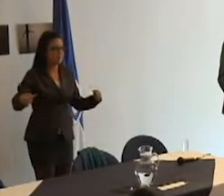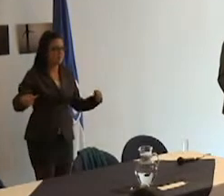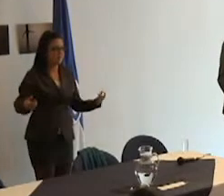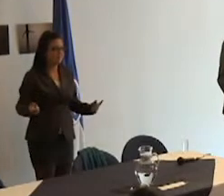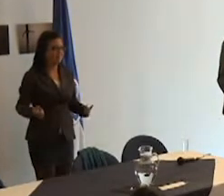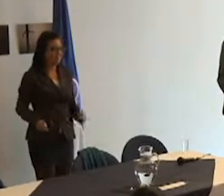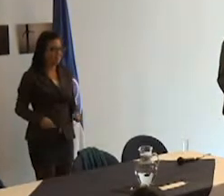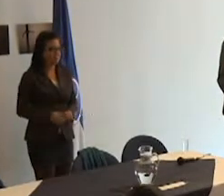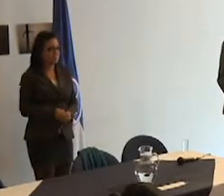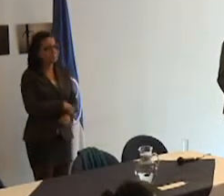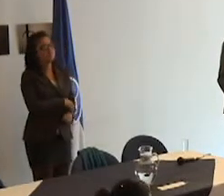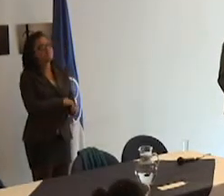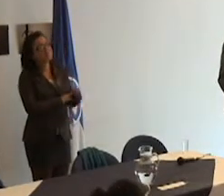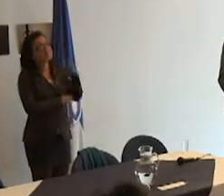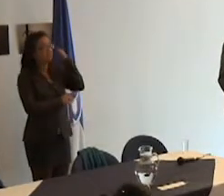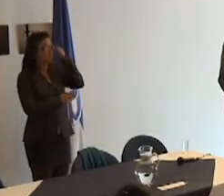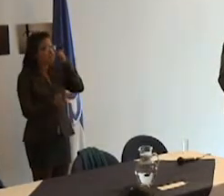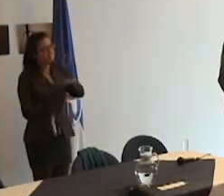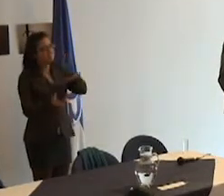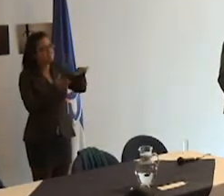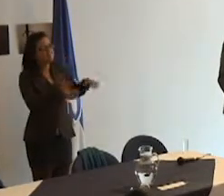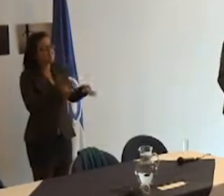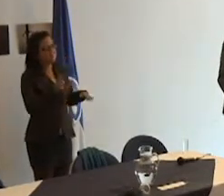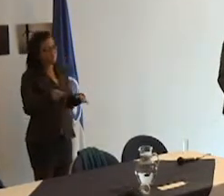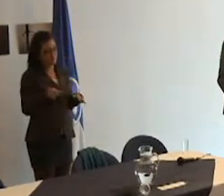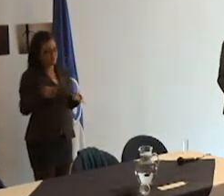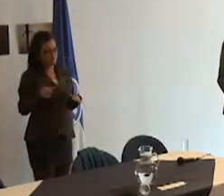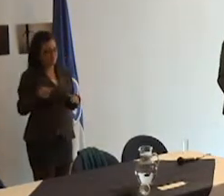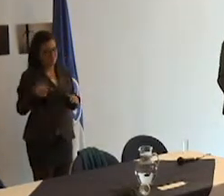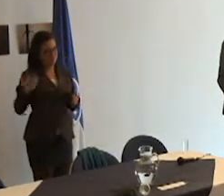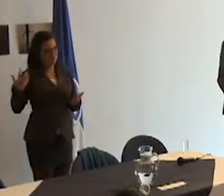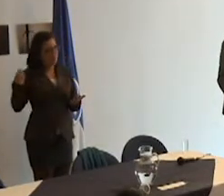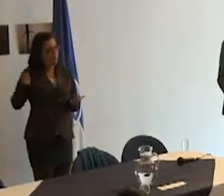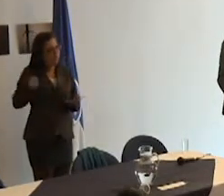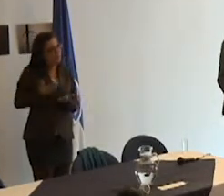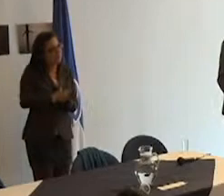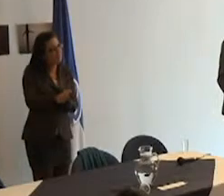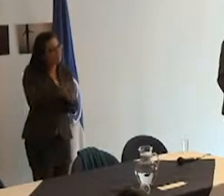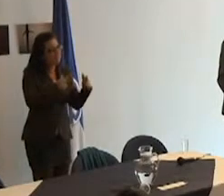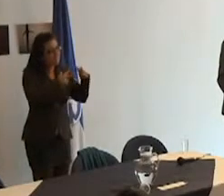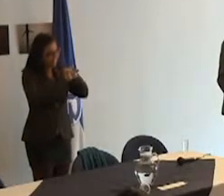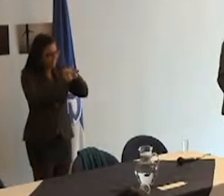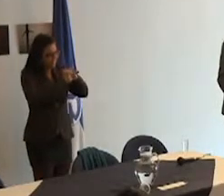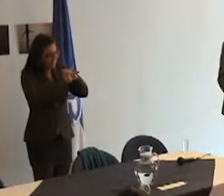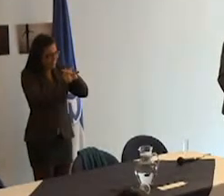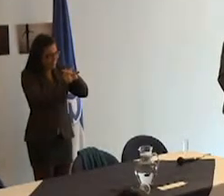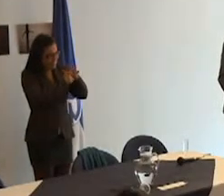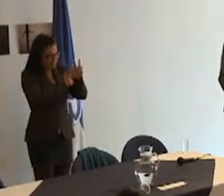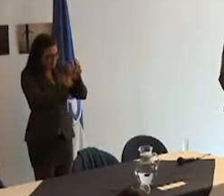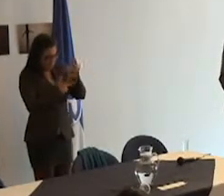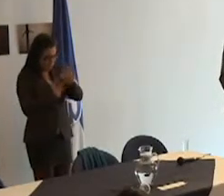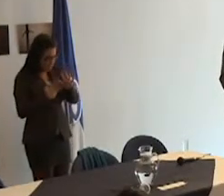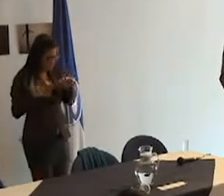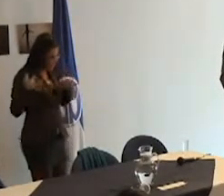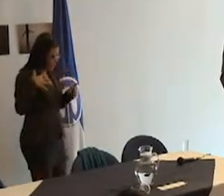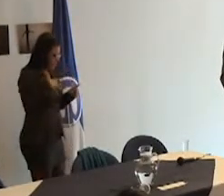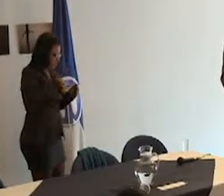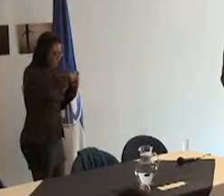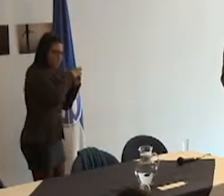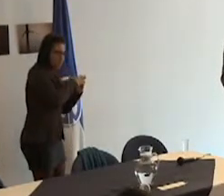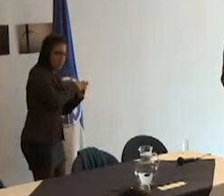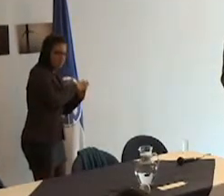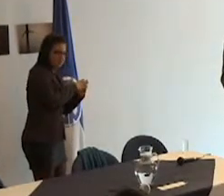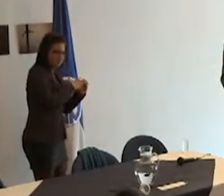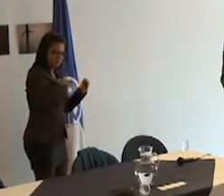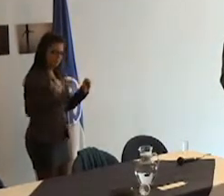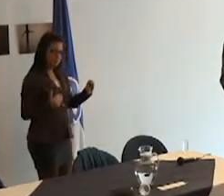la colonialidad del ser, proceso en el que se inferioriza y se deshumaniza a unos grupos poblacionales y se pone en condición